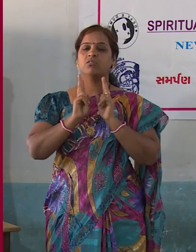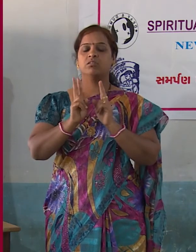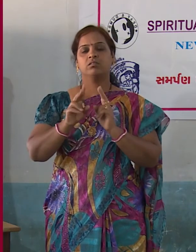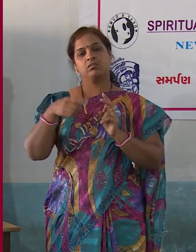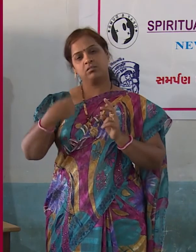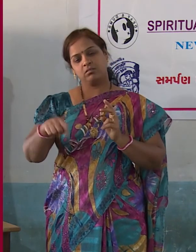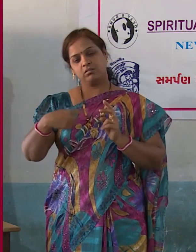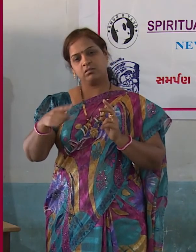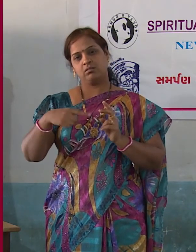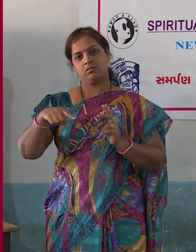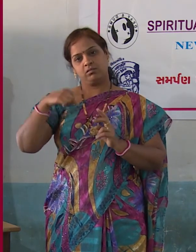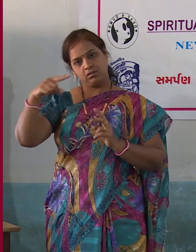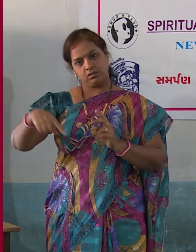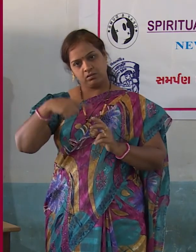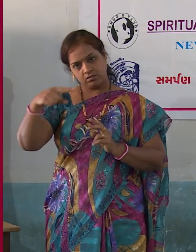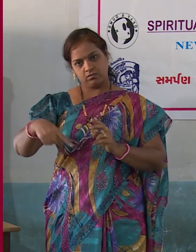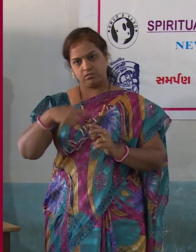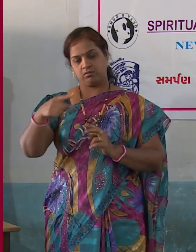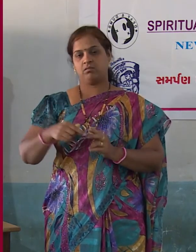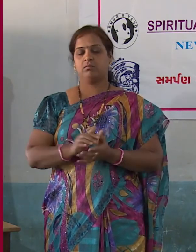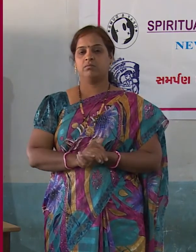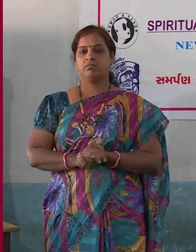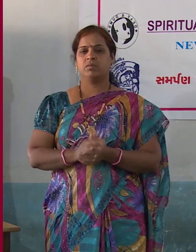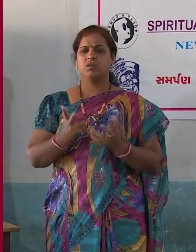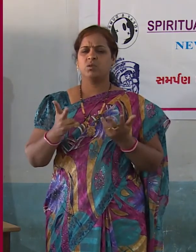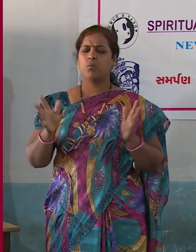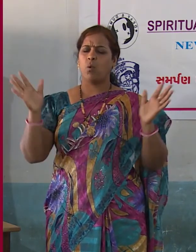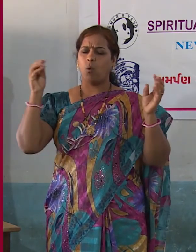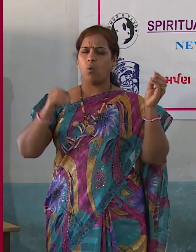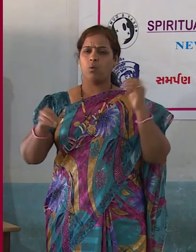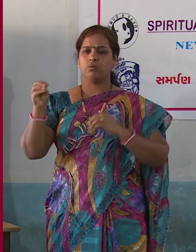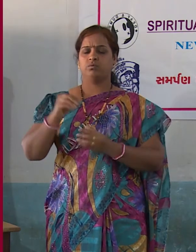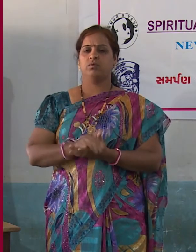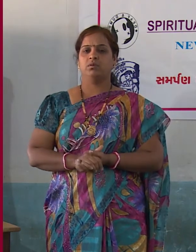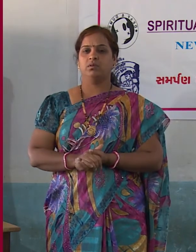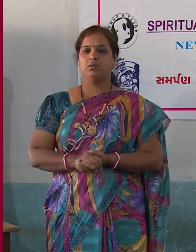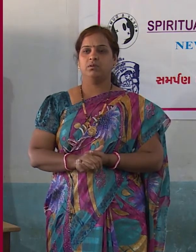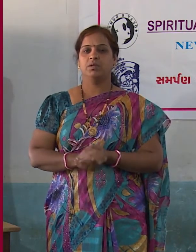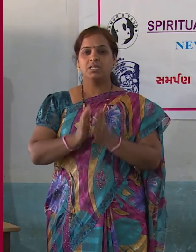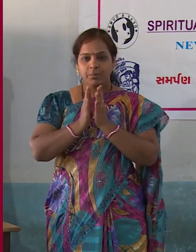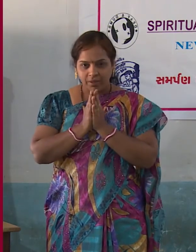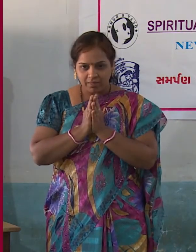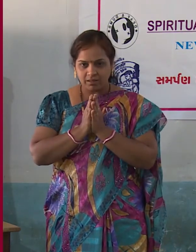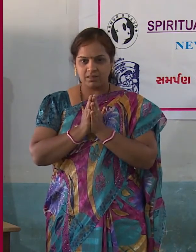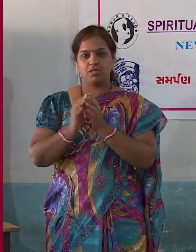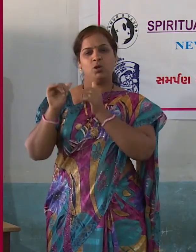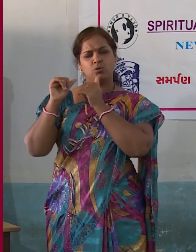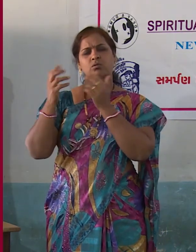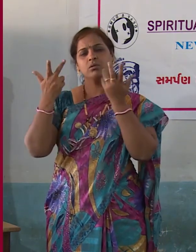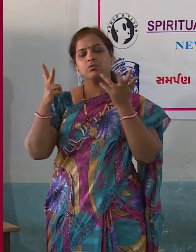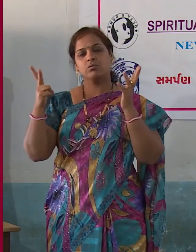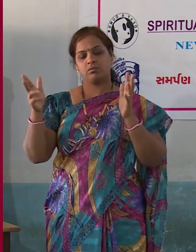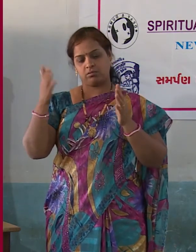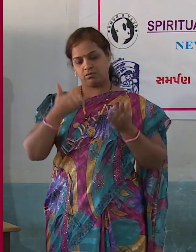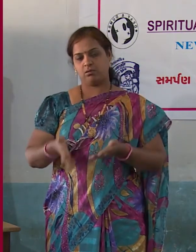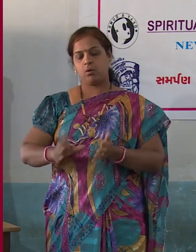की स्थापना। फिर और बहुत ही मत, पंथ, सभा, सोसाइटियां जब बहुत बढ़ जाती हैं, फिर कलयुग के अंत में परमपिता